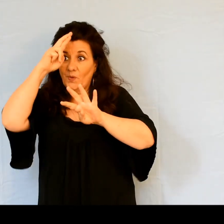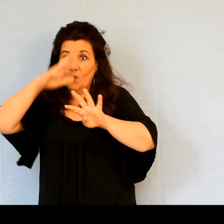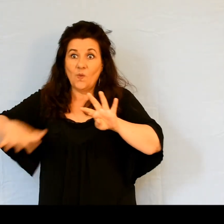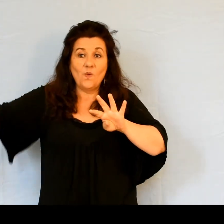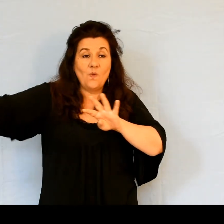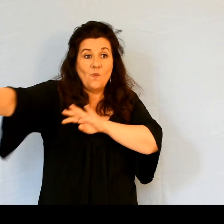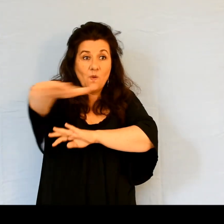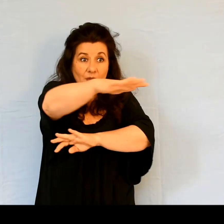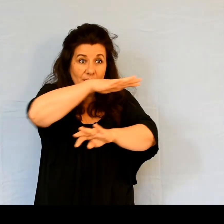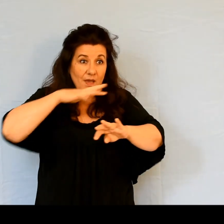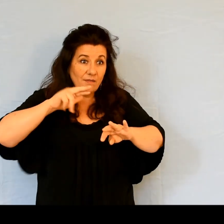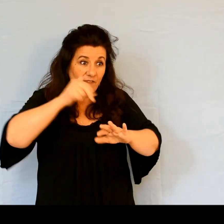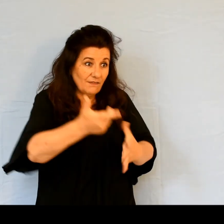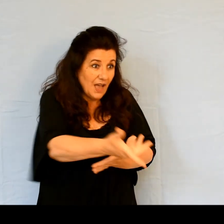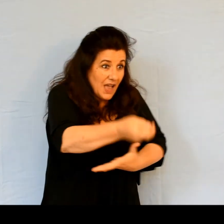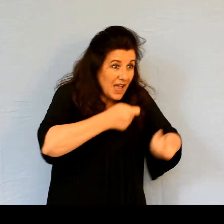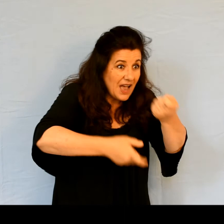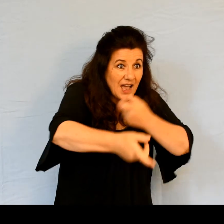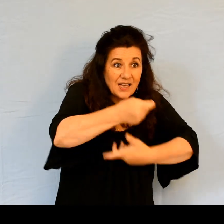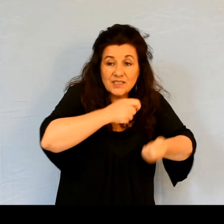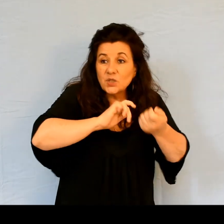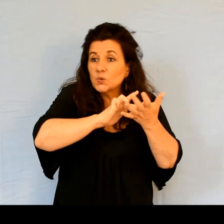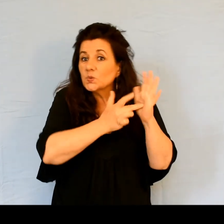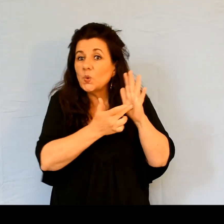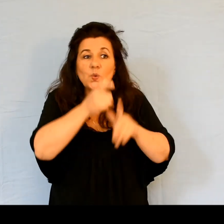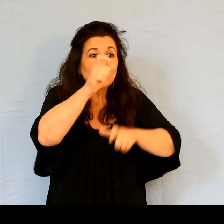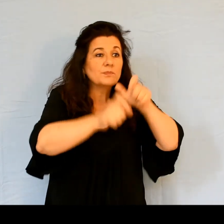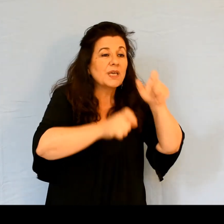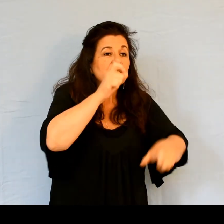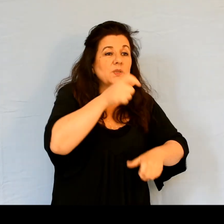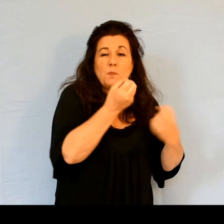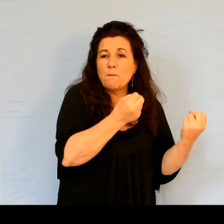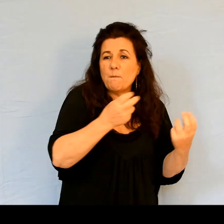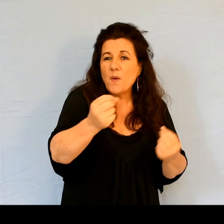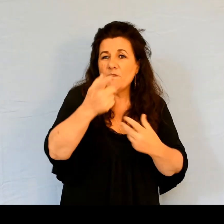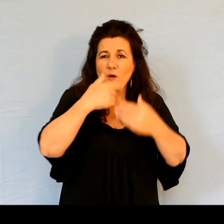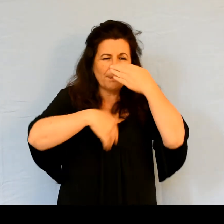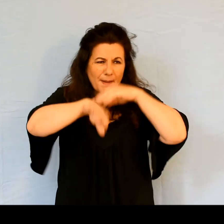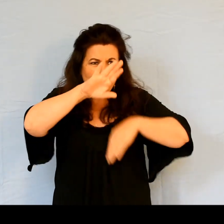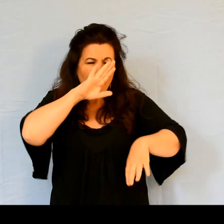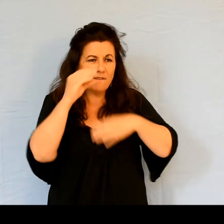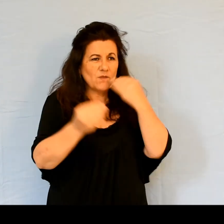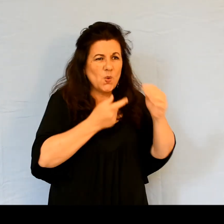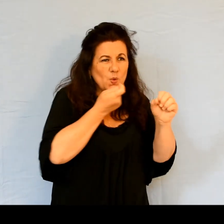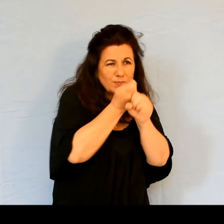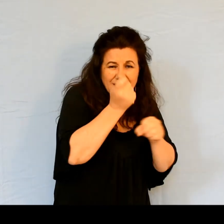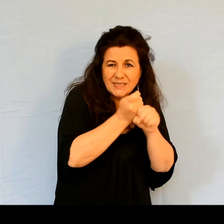chute et ceux qui font le mal. Ils les jetteront dans la fournaise.